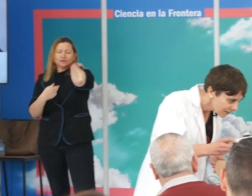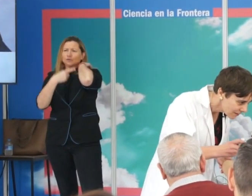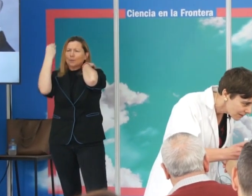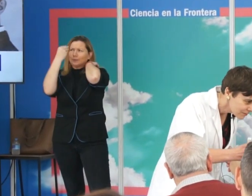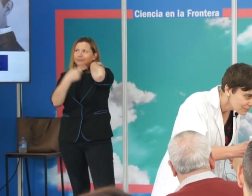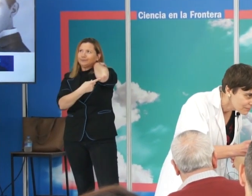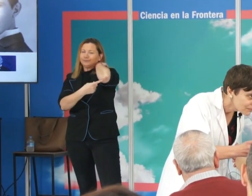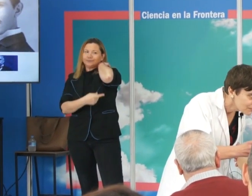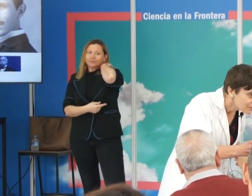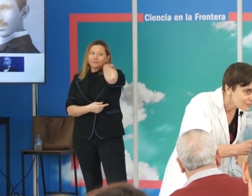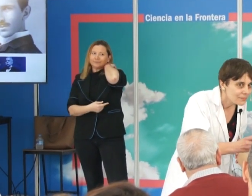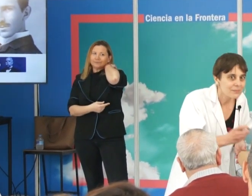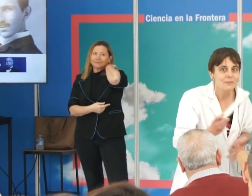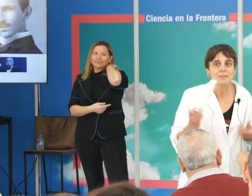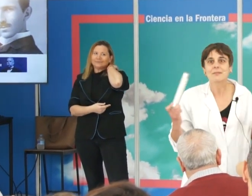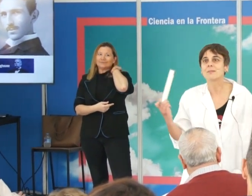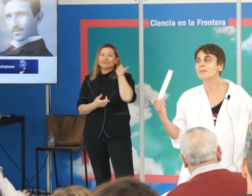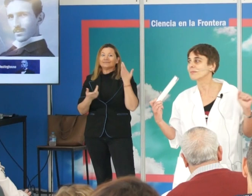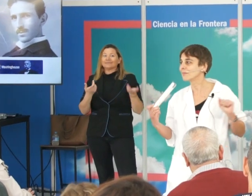pensar? ¡Ole!